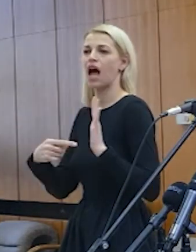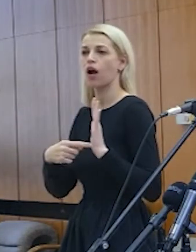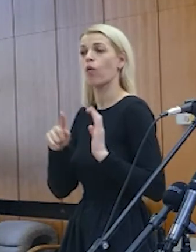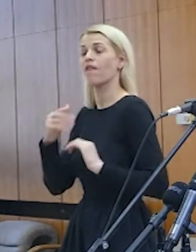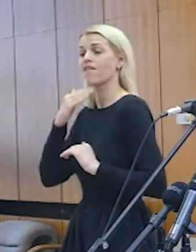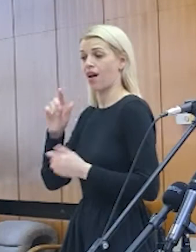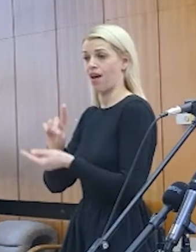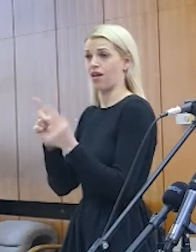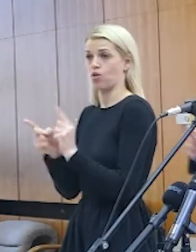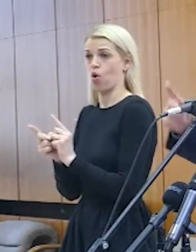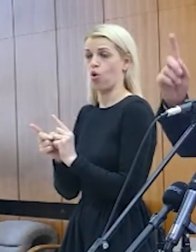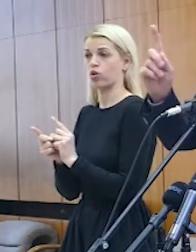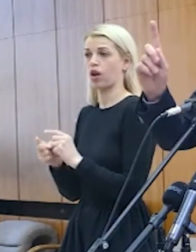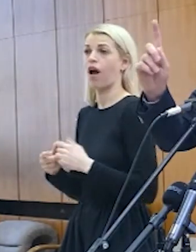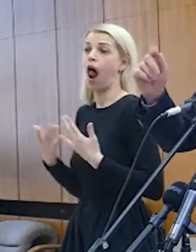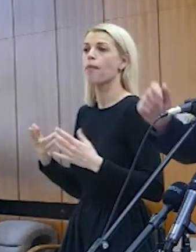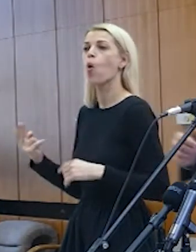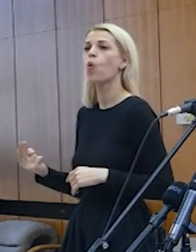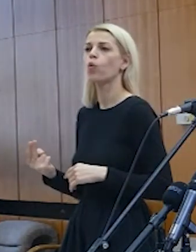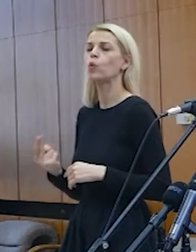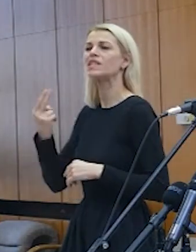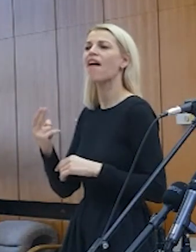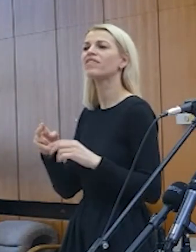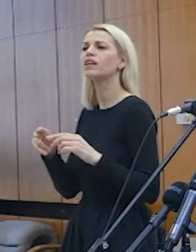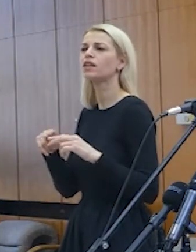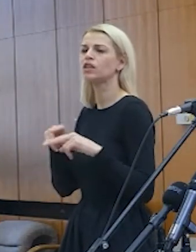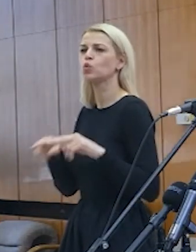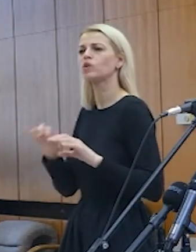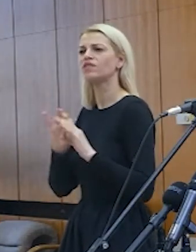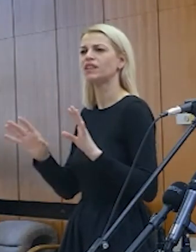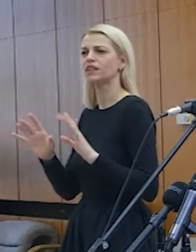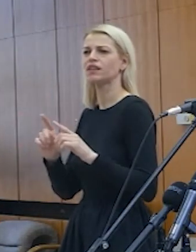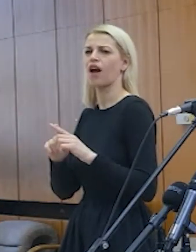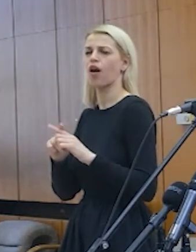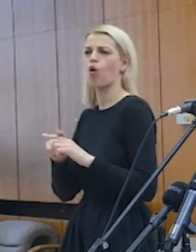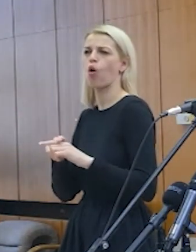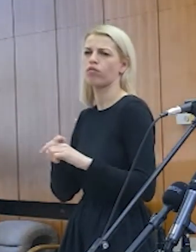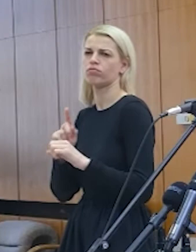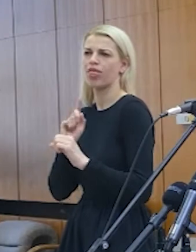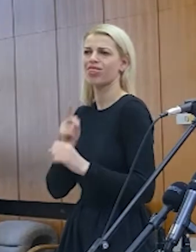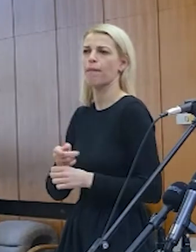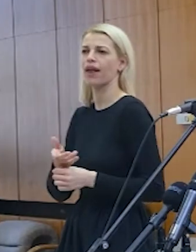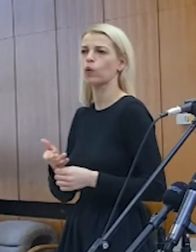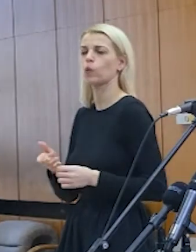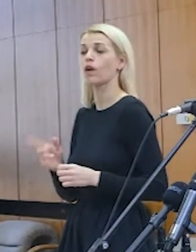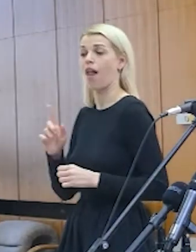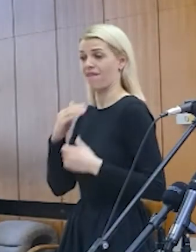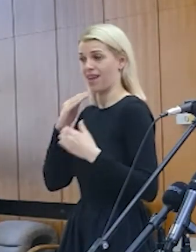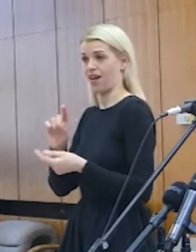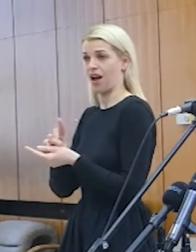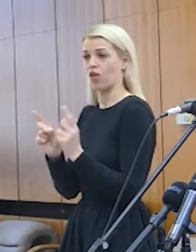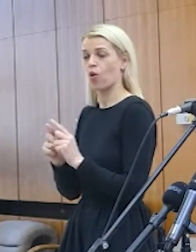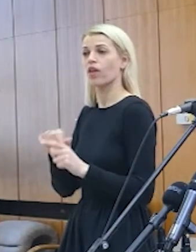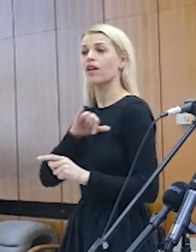na základe dohody, alebo na ústavnom súde, prepáčte, na základe dohody sme docielili, že budeme mať na